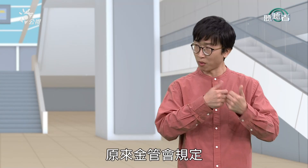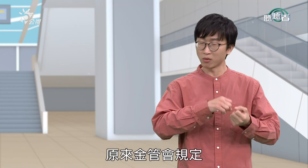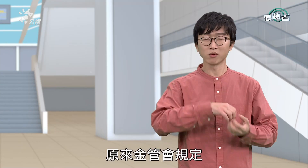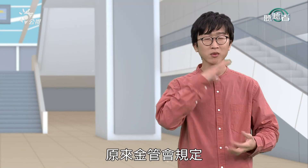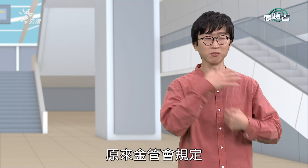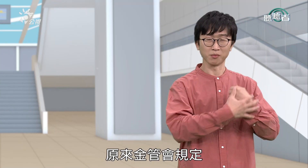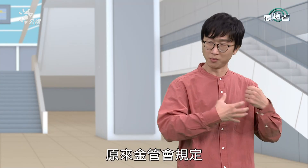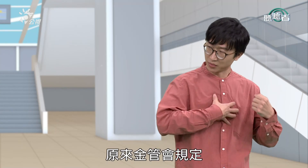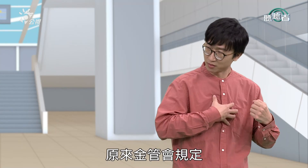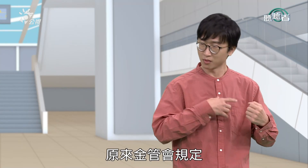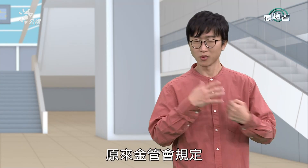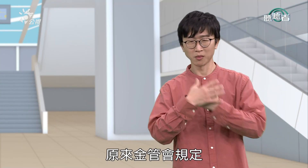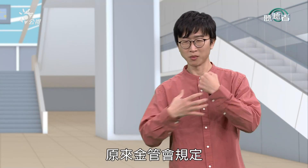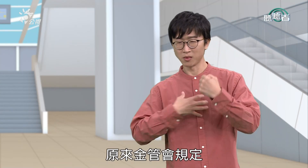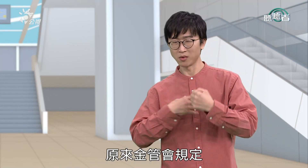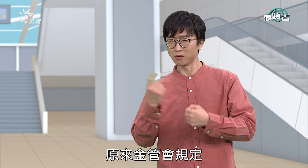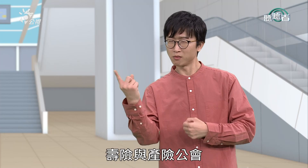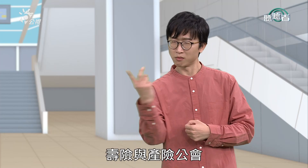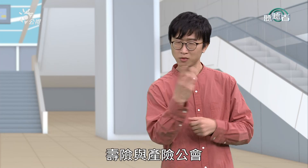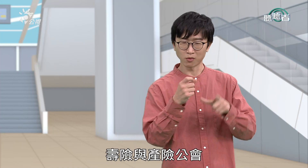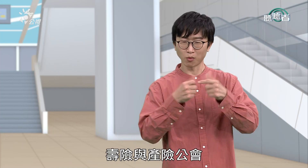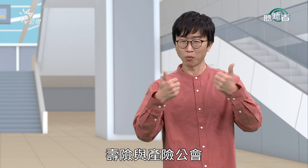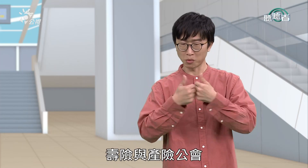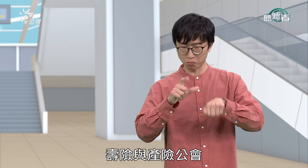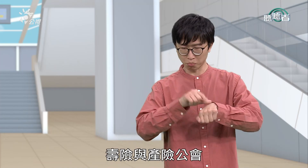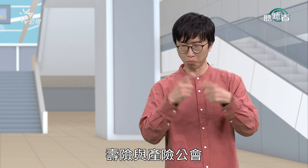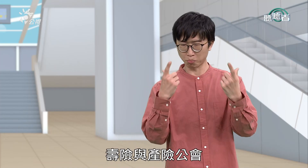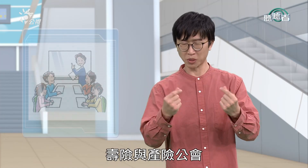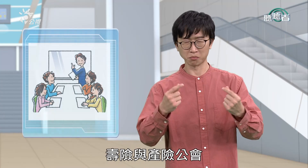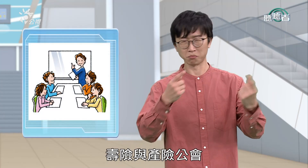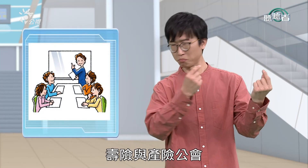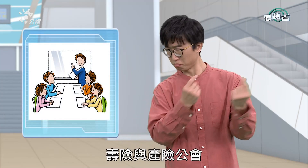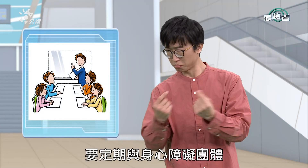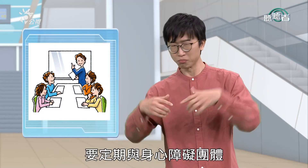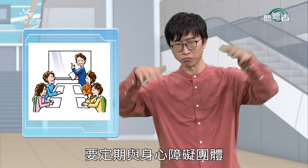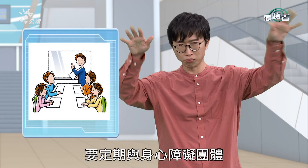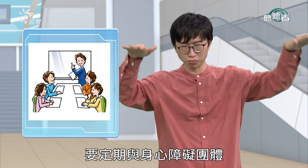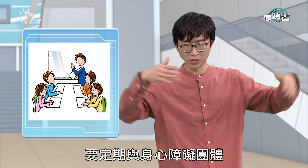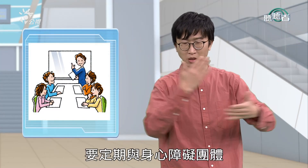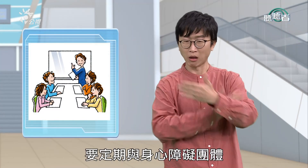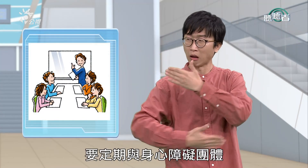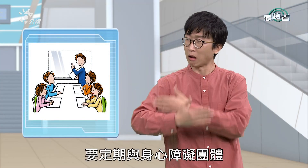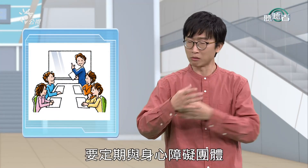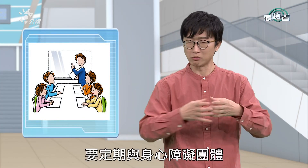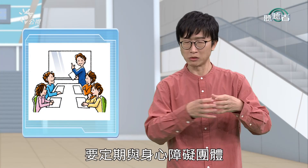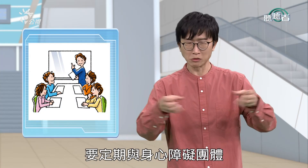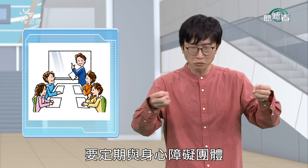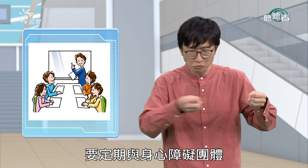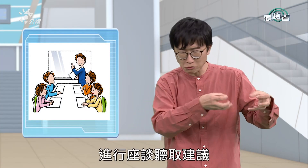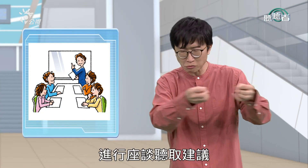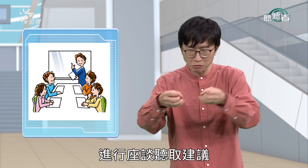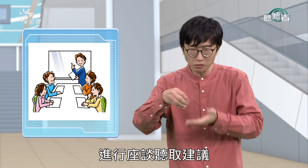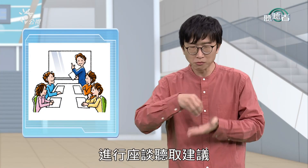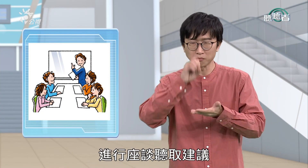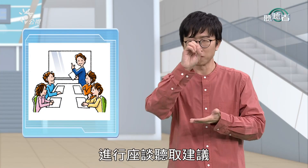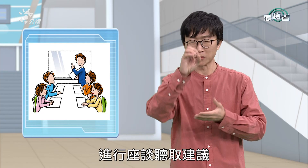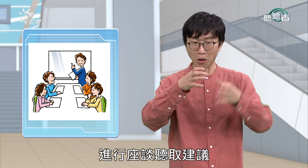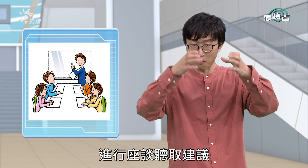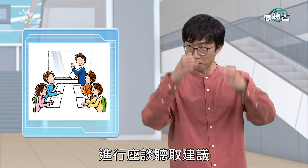原来金管会规定啊，寿险与产险工会要定期与身心障碍团体进行座谈，